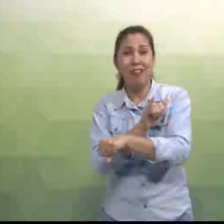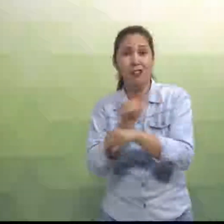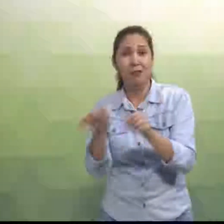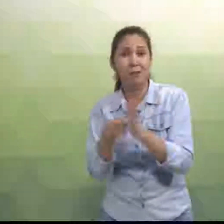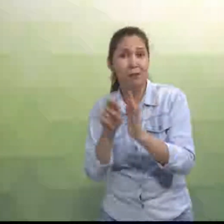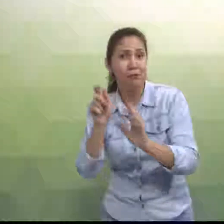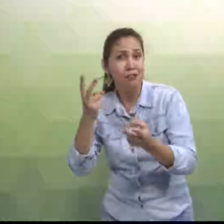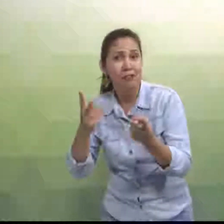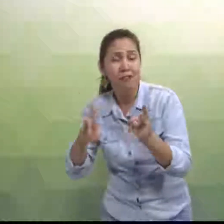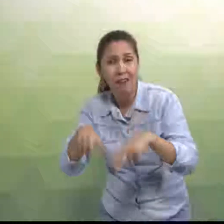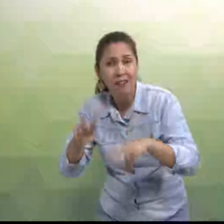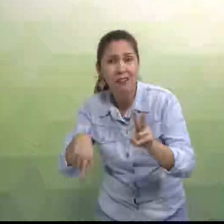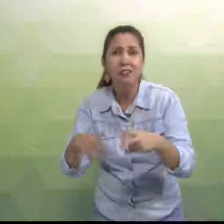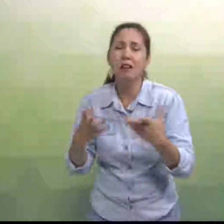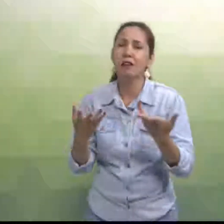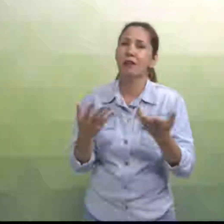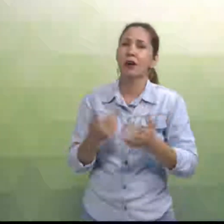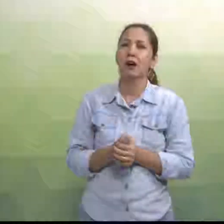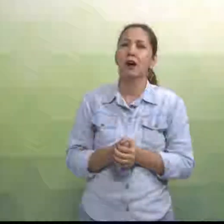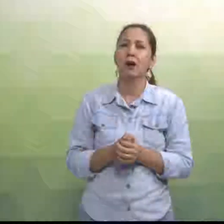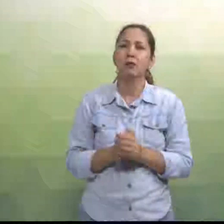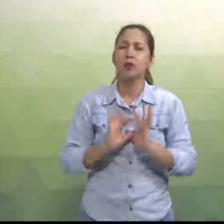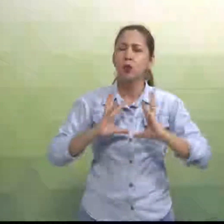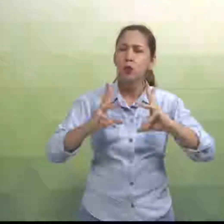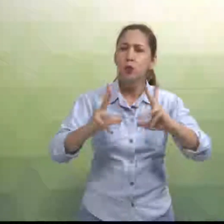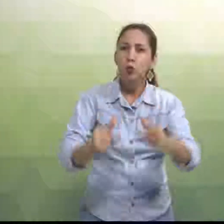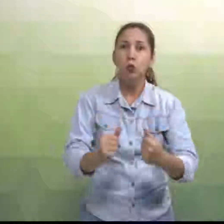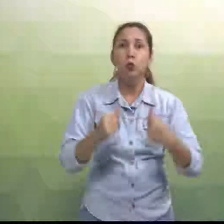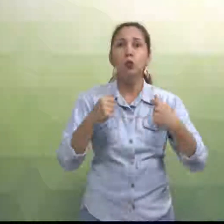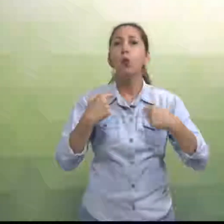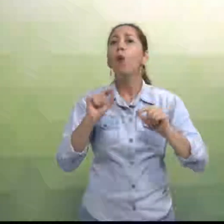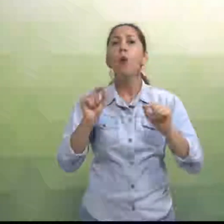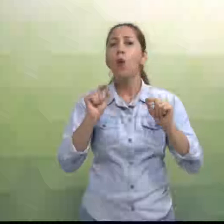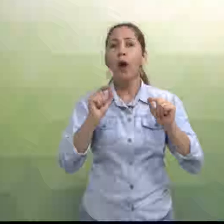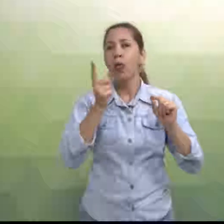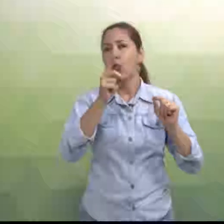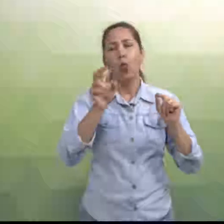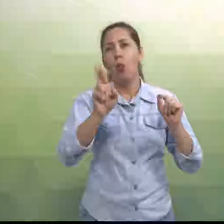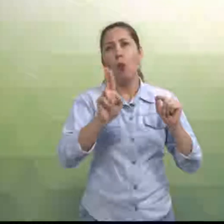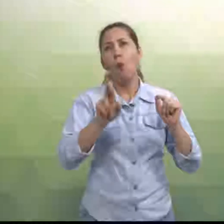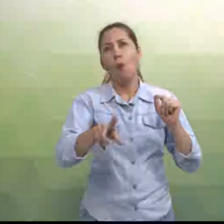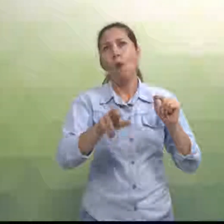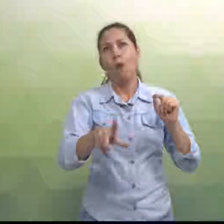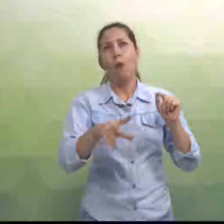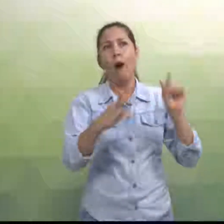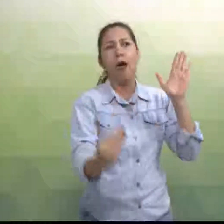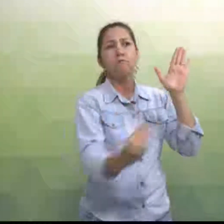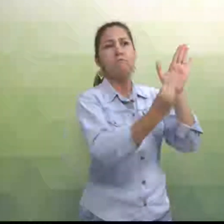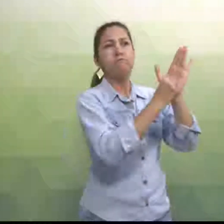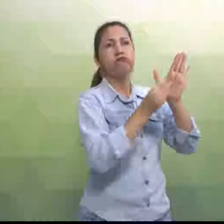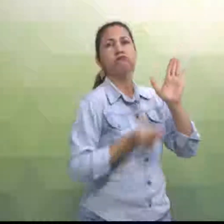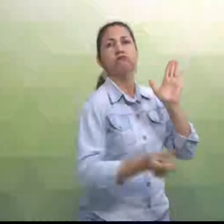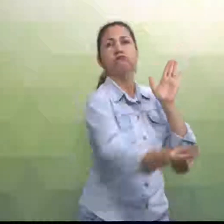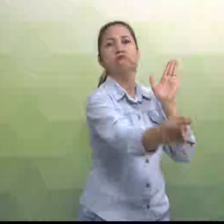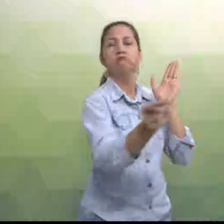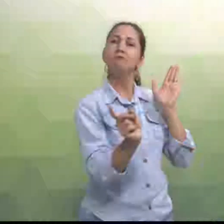estratégias avaliativas. Então, tudo isso não é estagnado, não. Temos